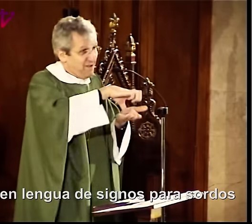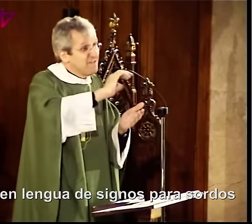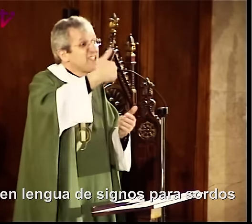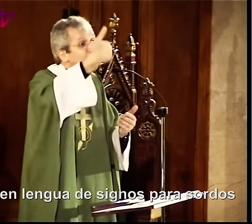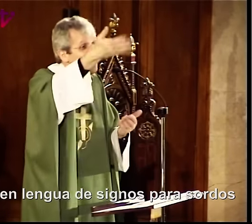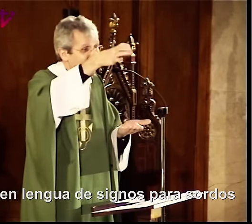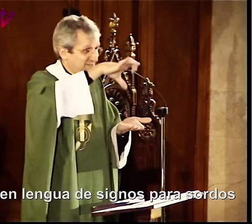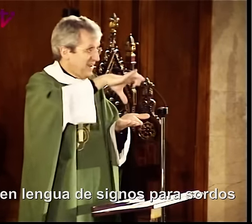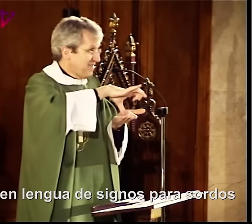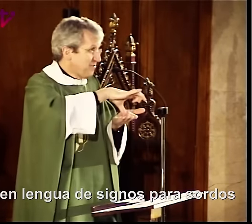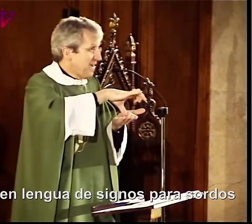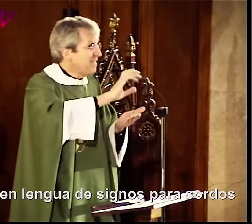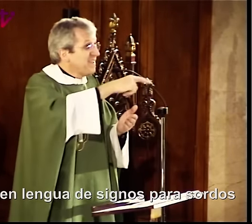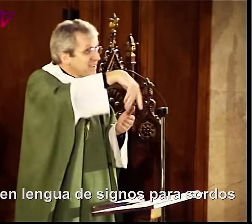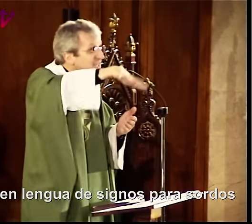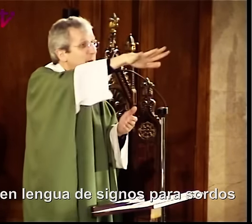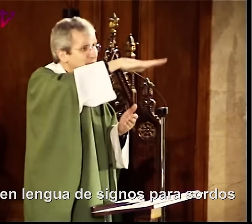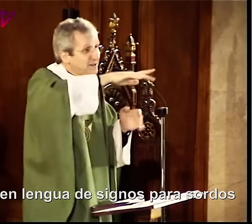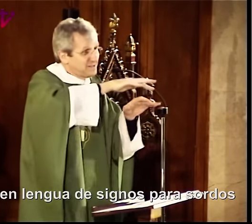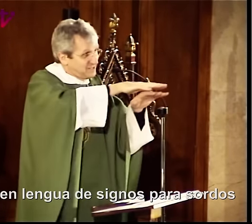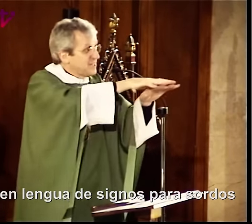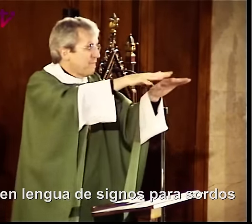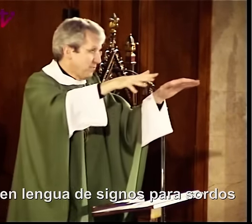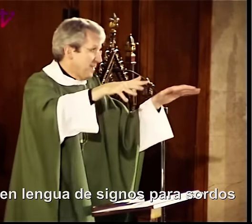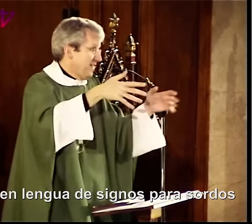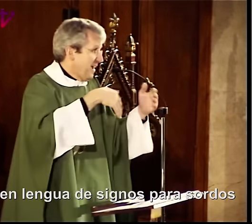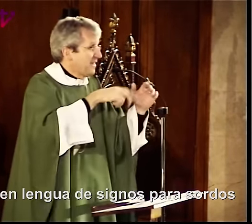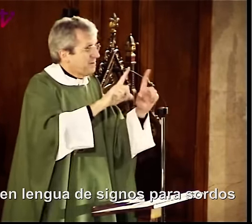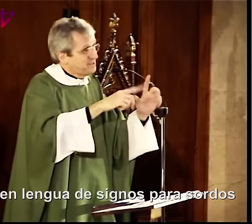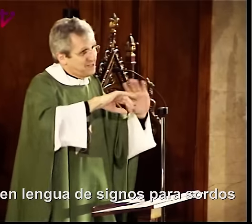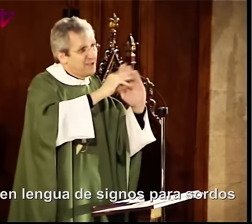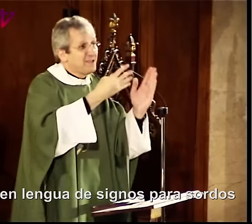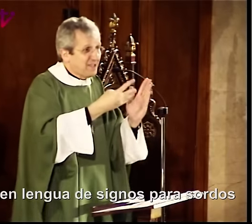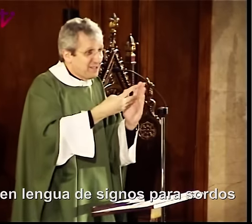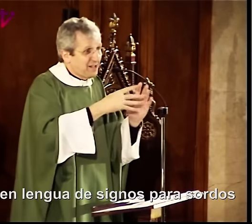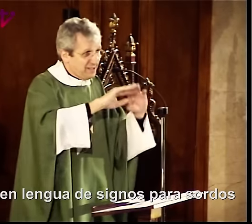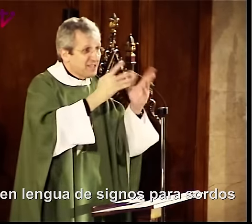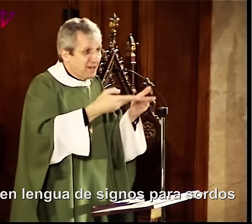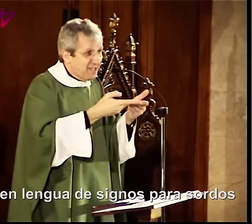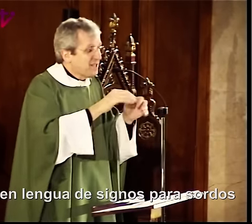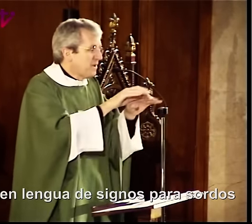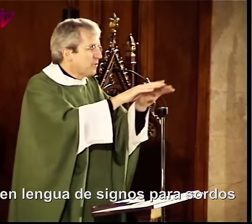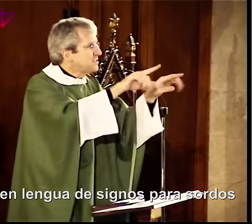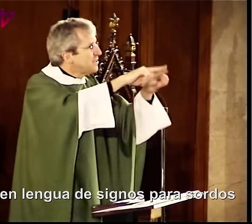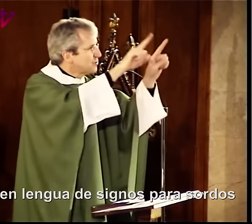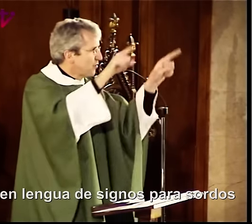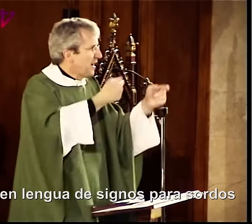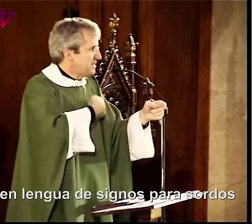de fuera de la ciudad y también se difunde a través de internet por distintos lugares de